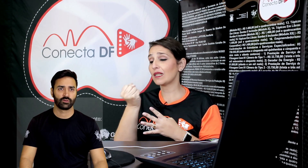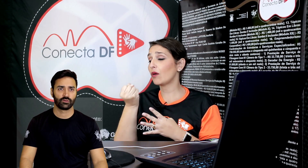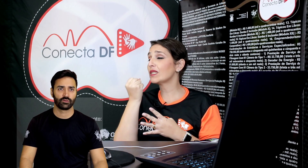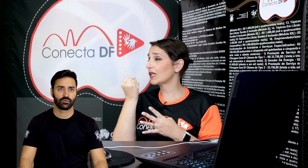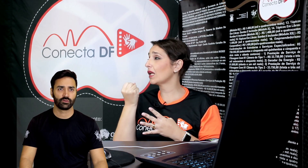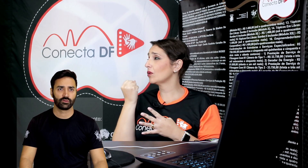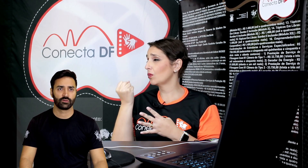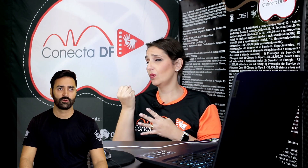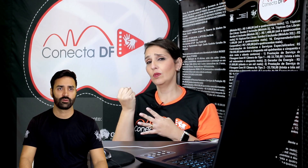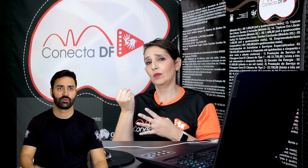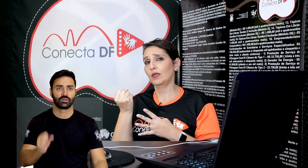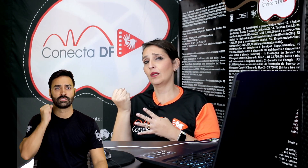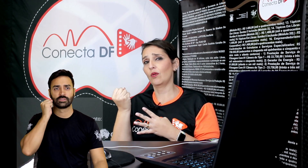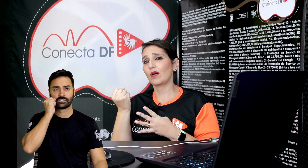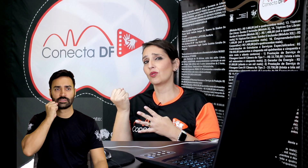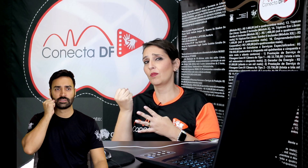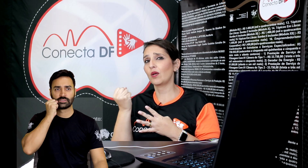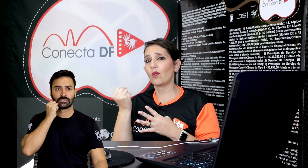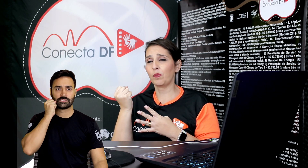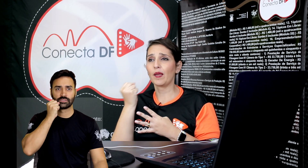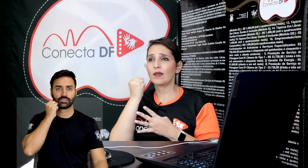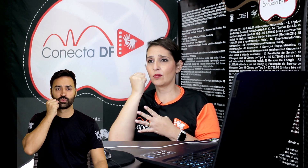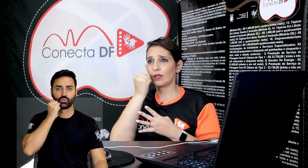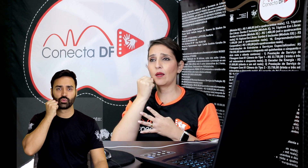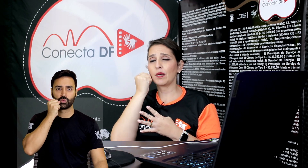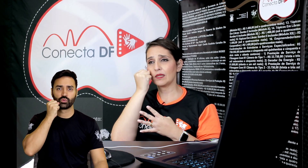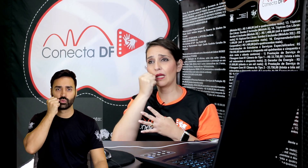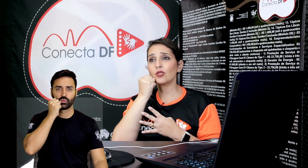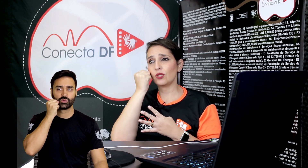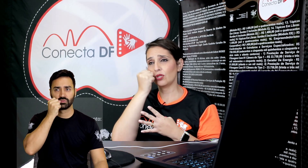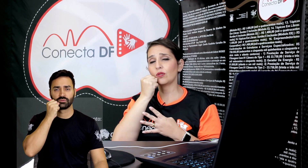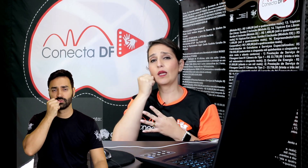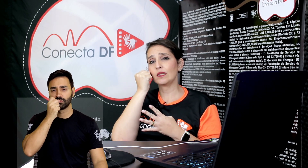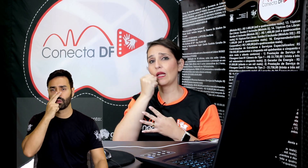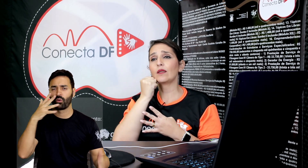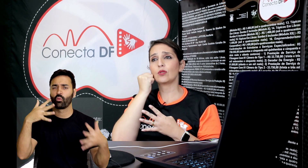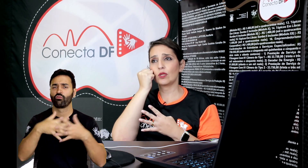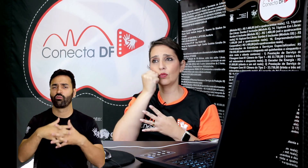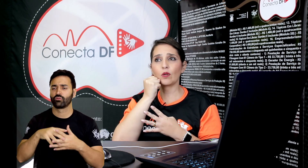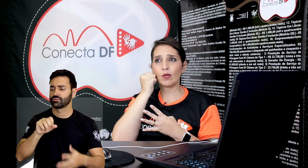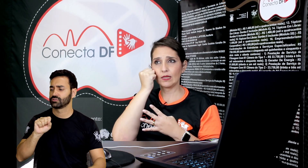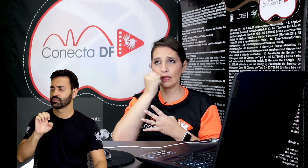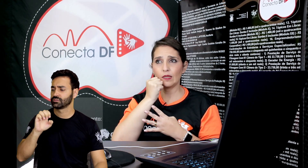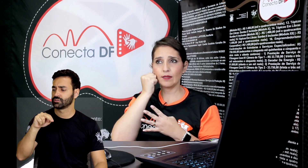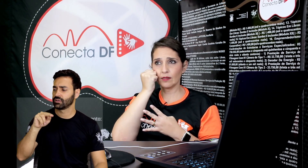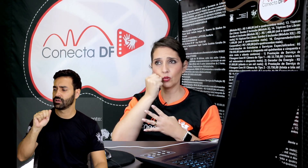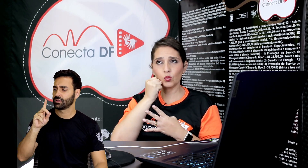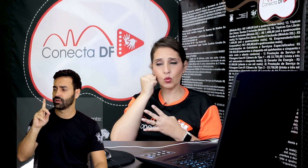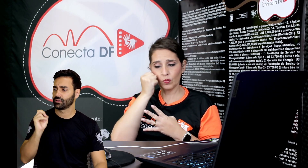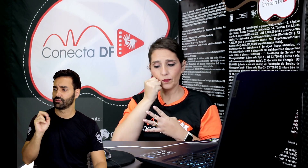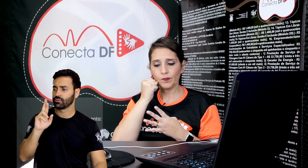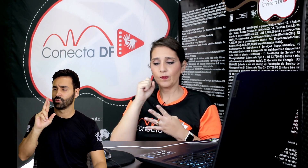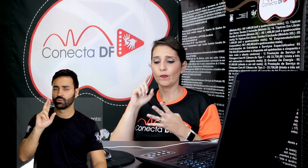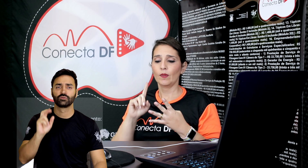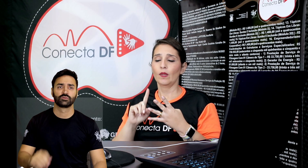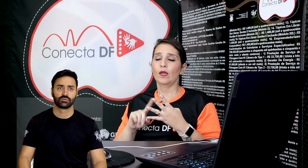com o sinal de senador. Então, eu acho meio complexo até. Mas tem gente que tem estados que usam esse aqui,